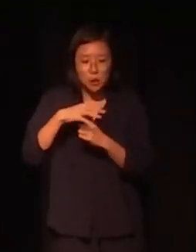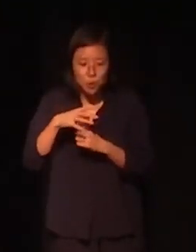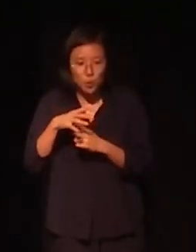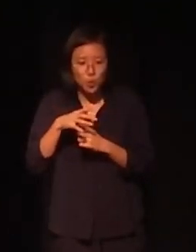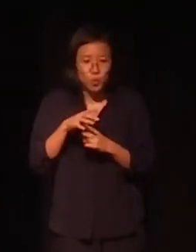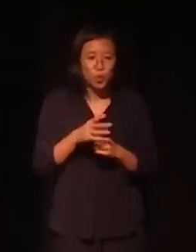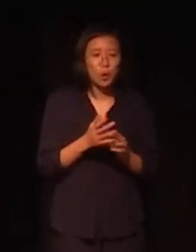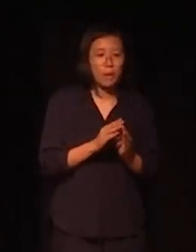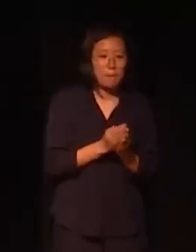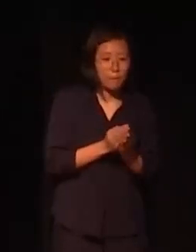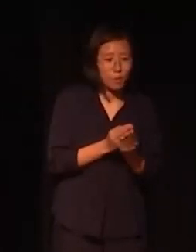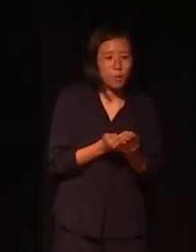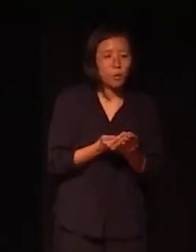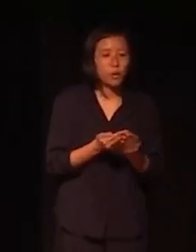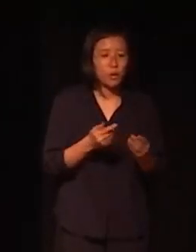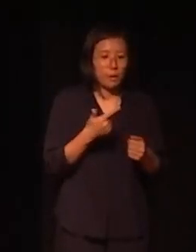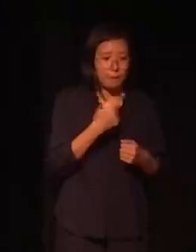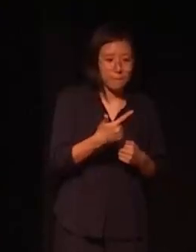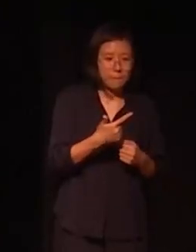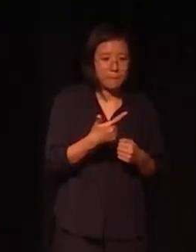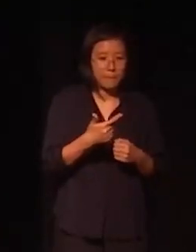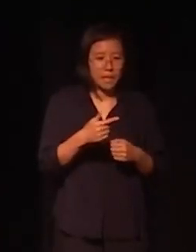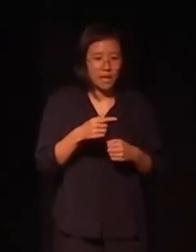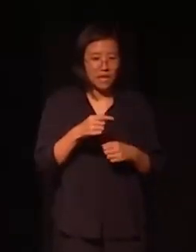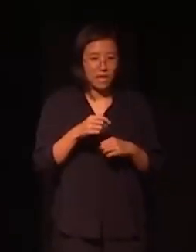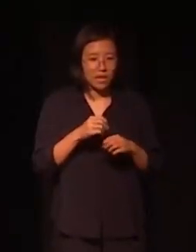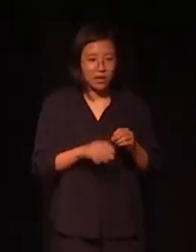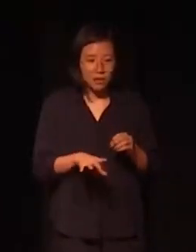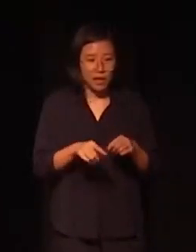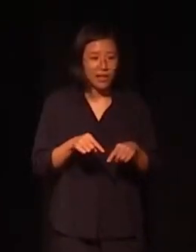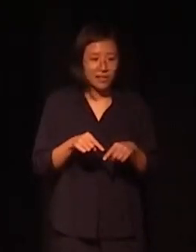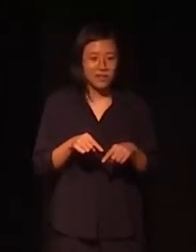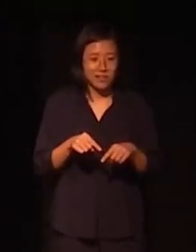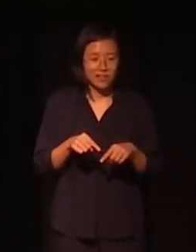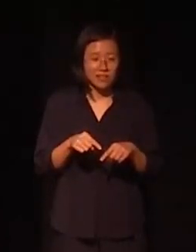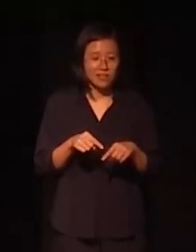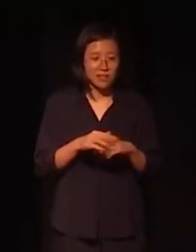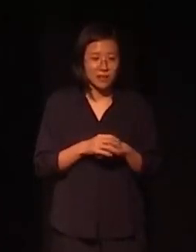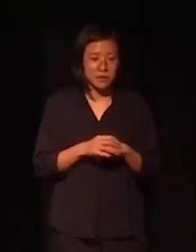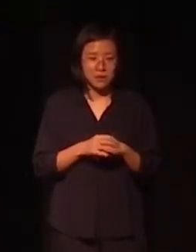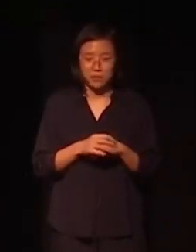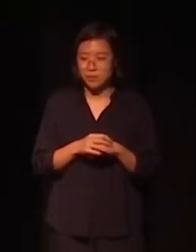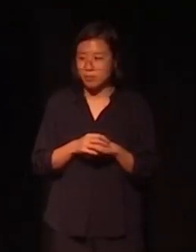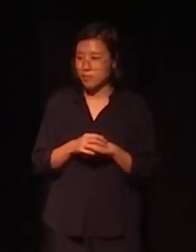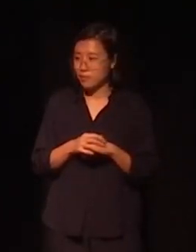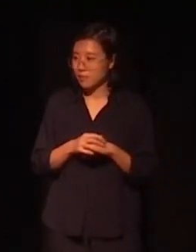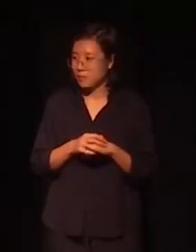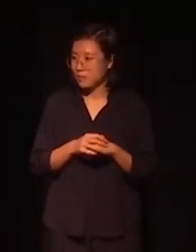贝 Pa, 金白, and then we put in addition of braised, and then